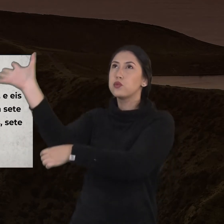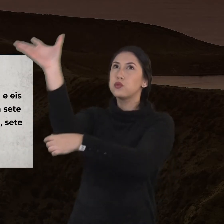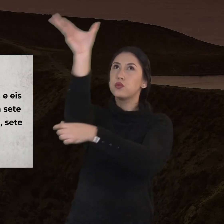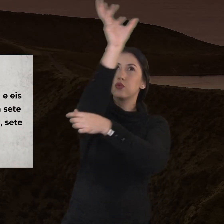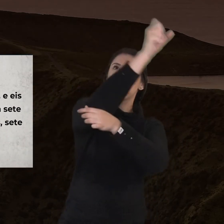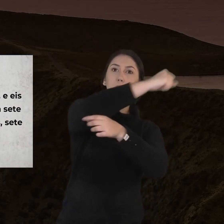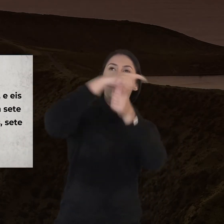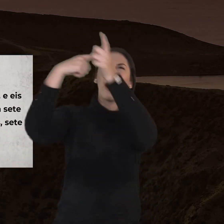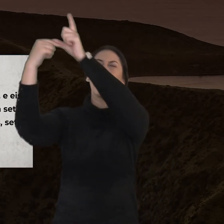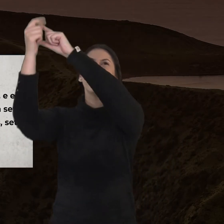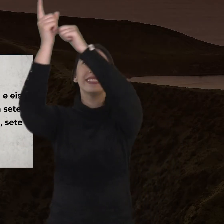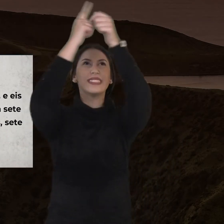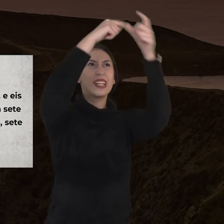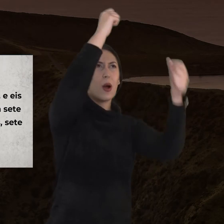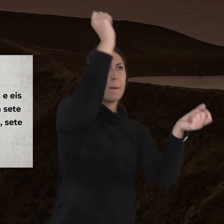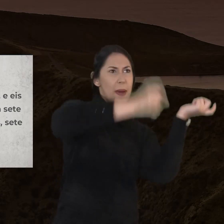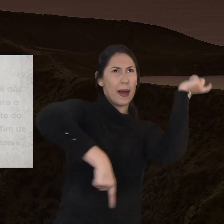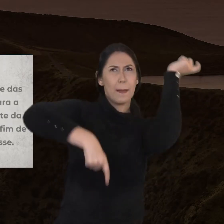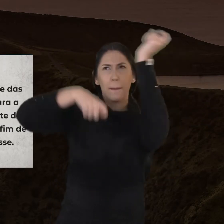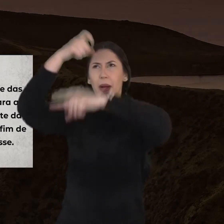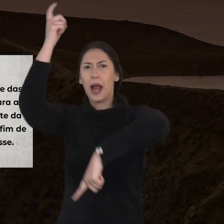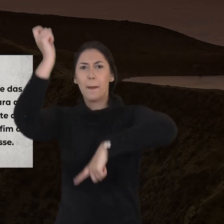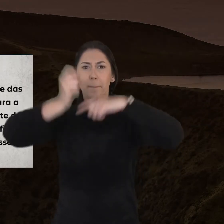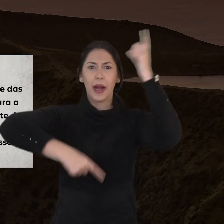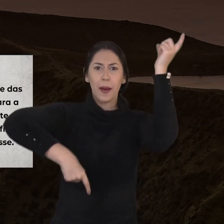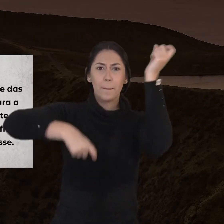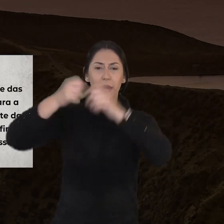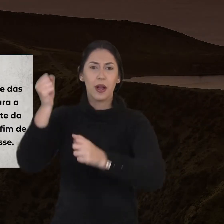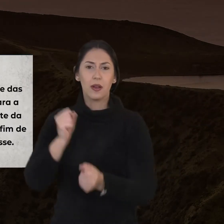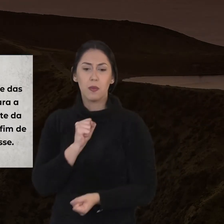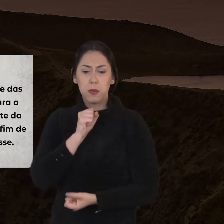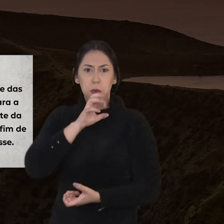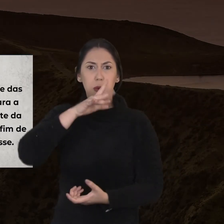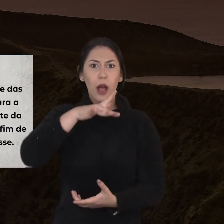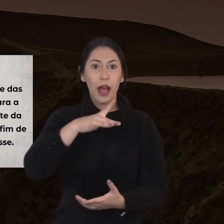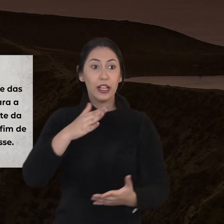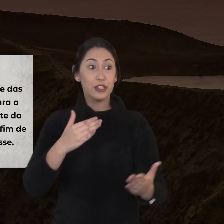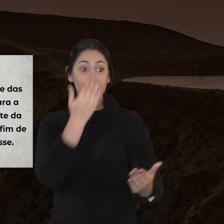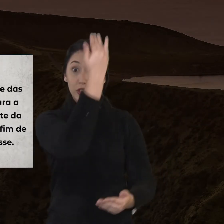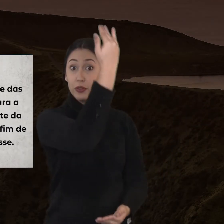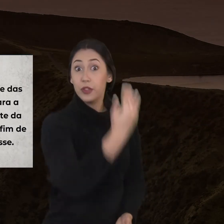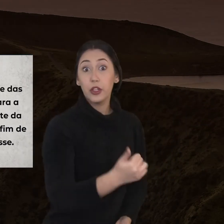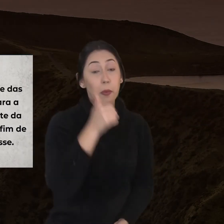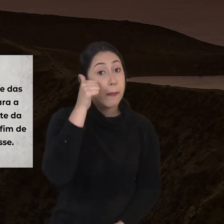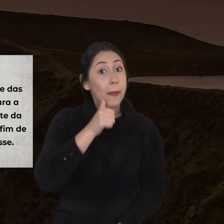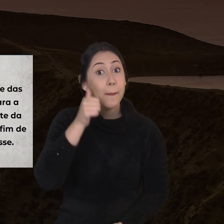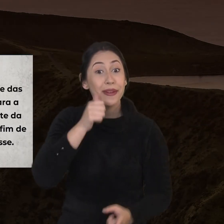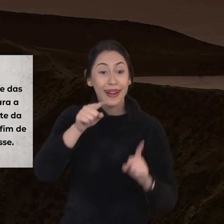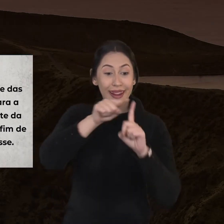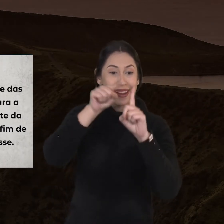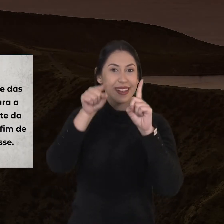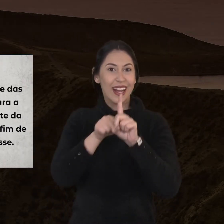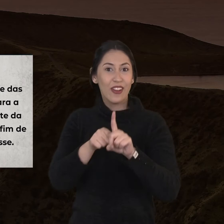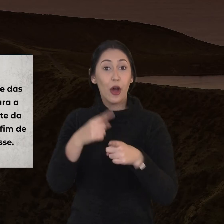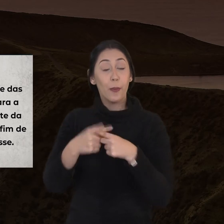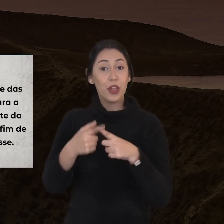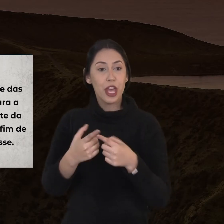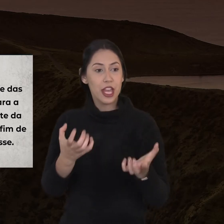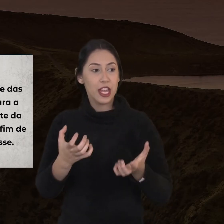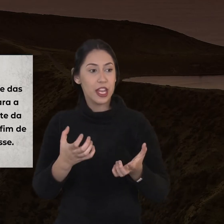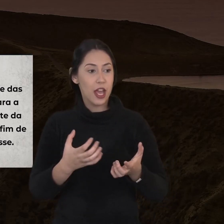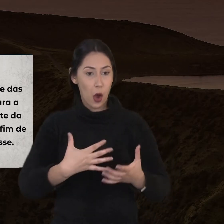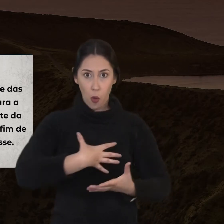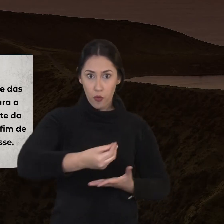as quais lançou para a terra e o dragão se deteve em frente da mulher que estava para dar à luz a fim de devorar o filho